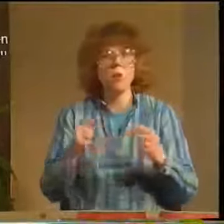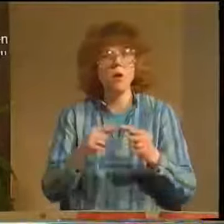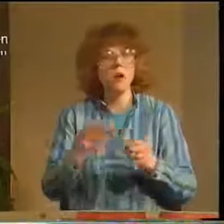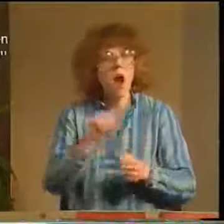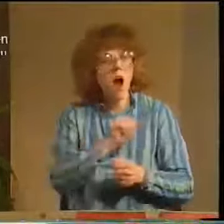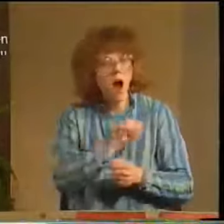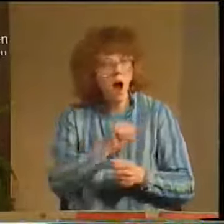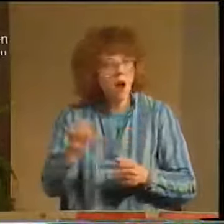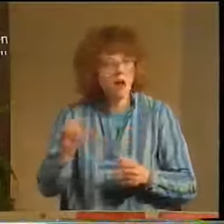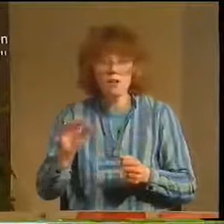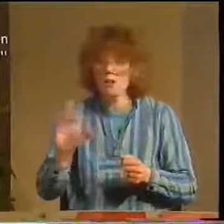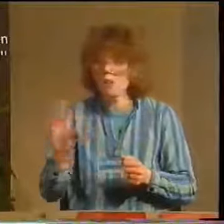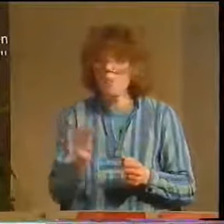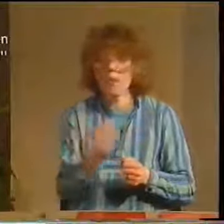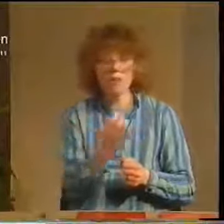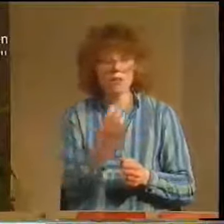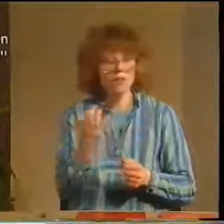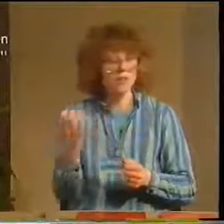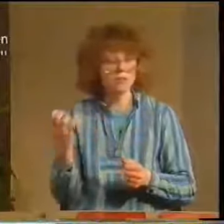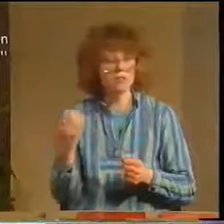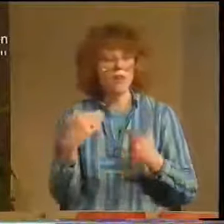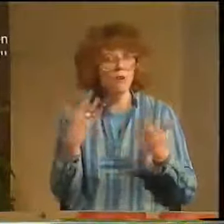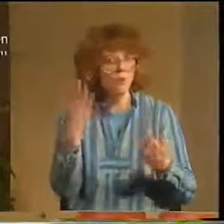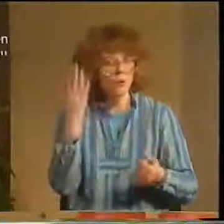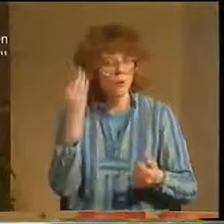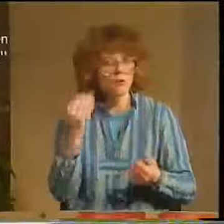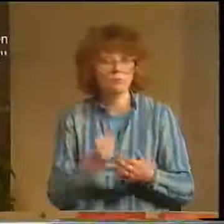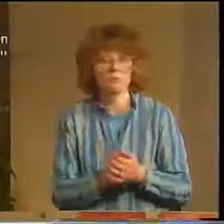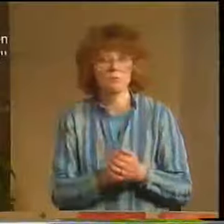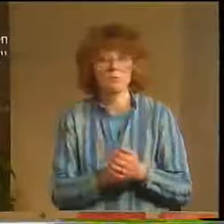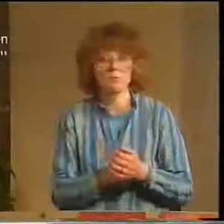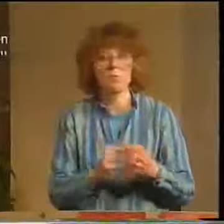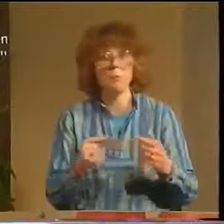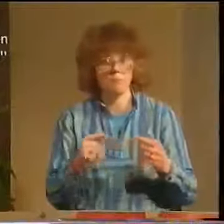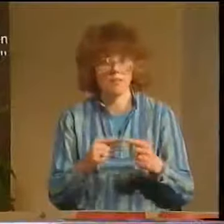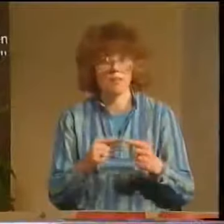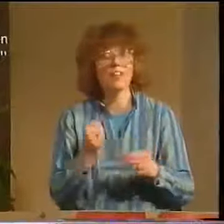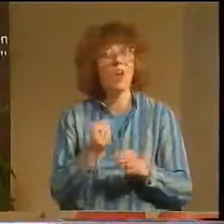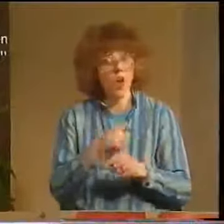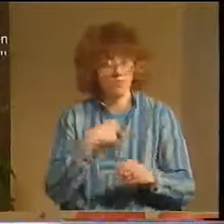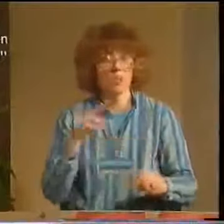men aldrig med tæsk for døde. Men det gør vi nu.